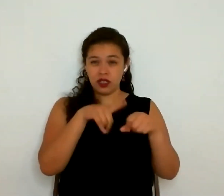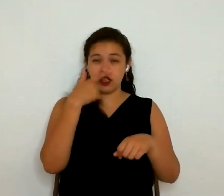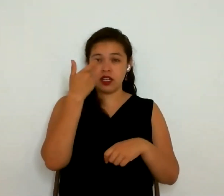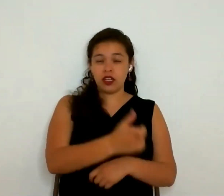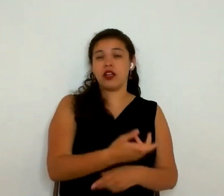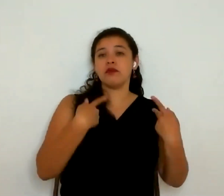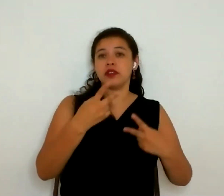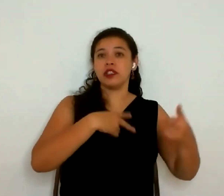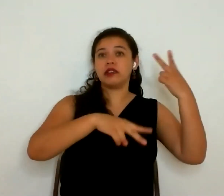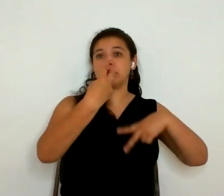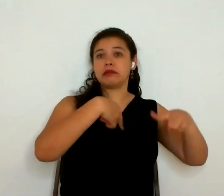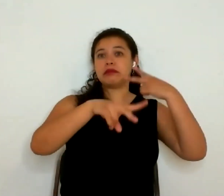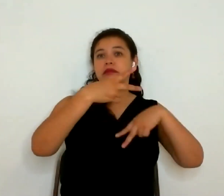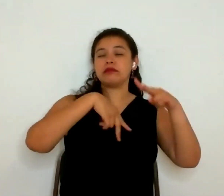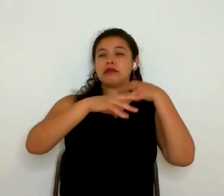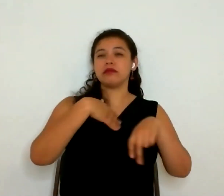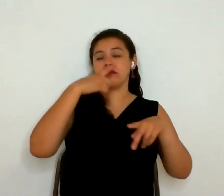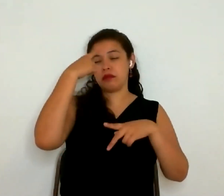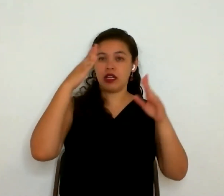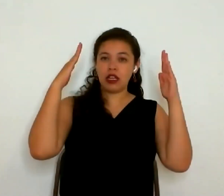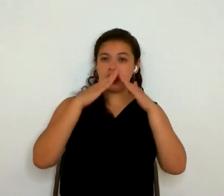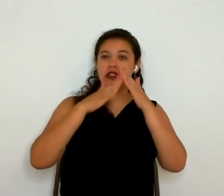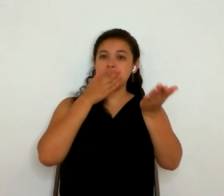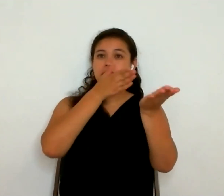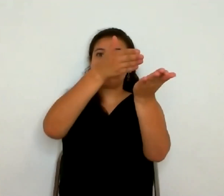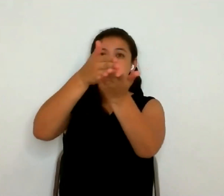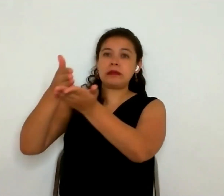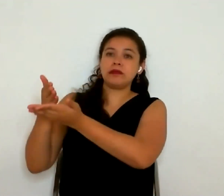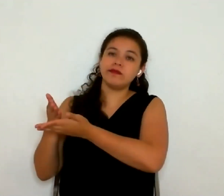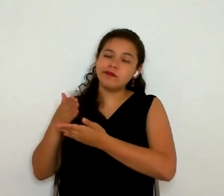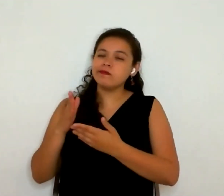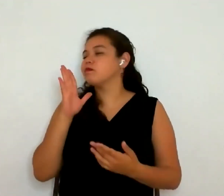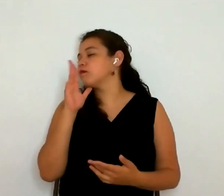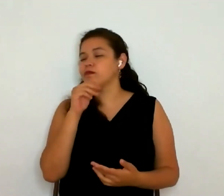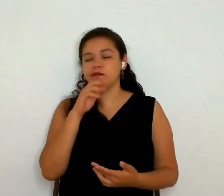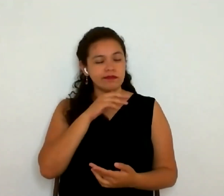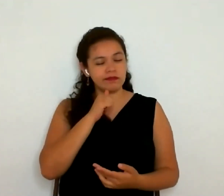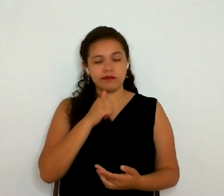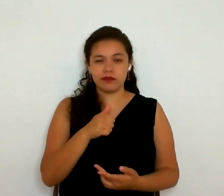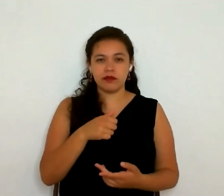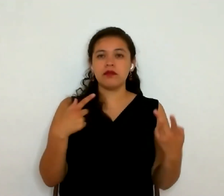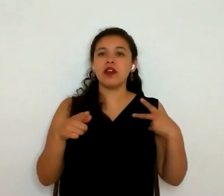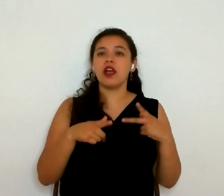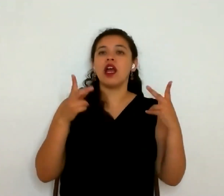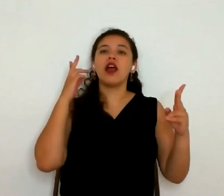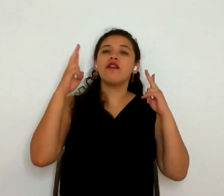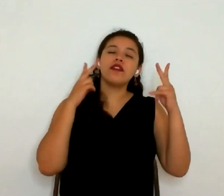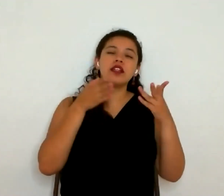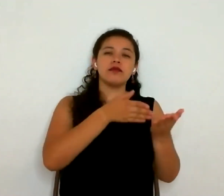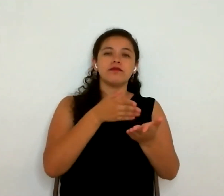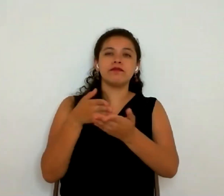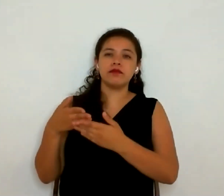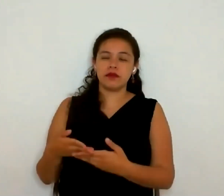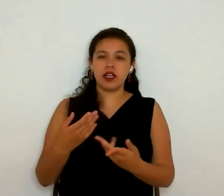pacientes a través de visita domiciliario a quienes así el visita domiciliaria aquellos pacientes que tenían